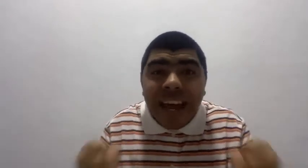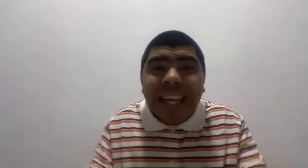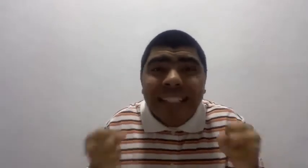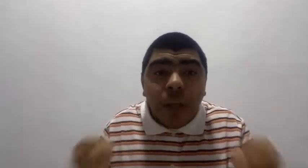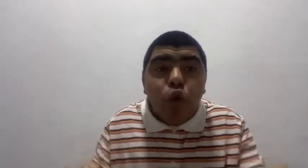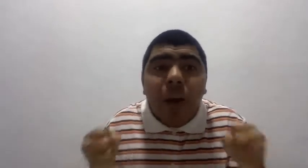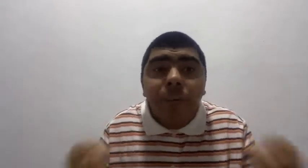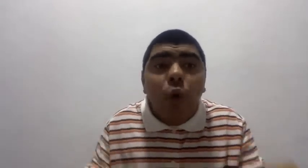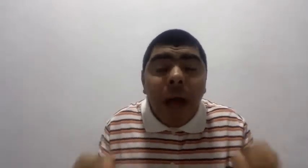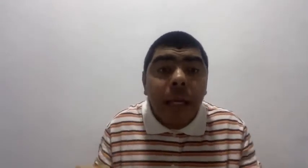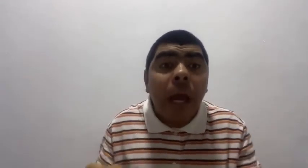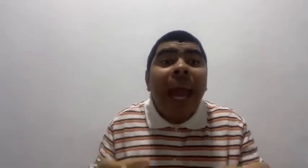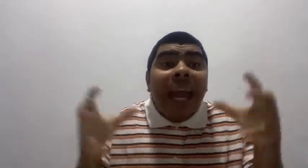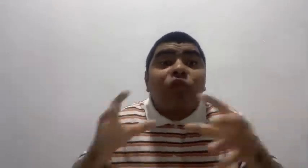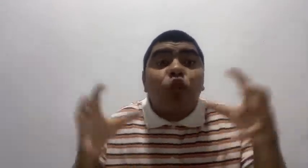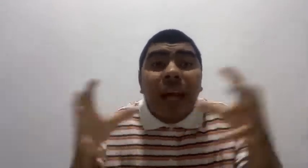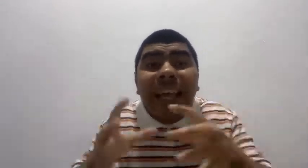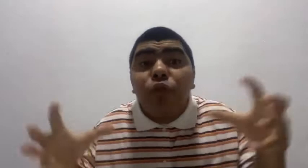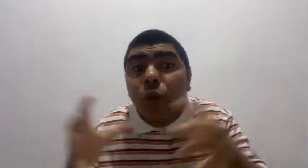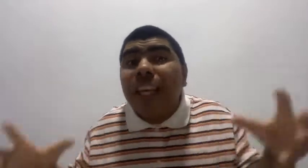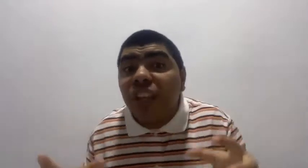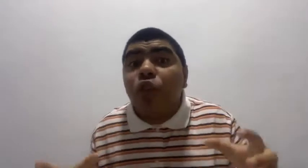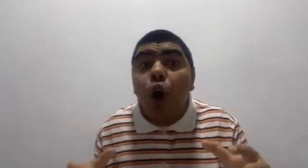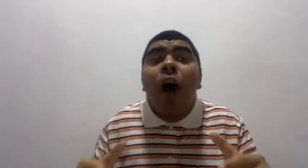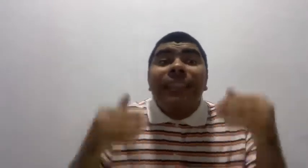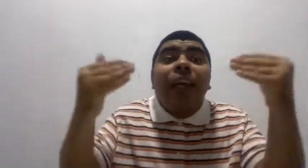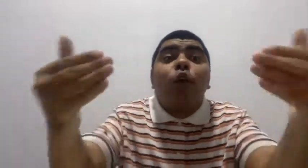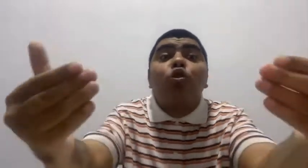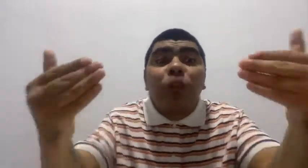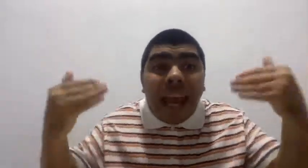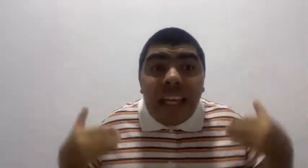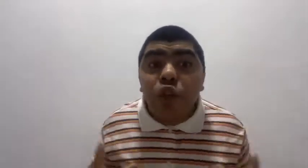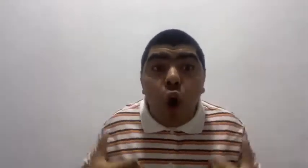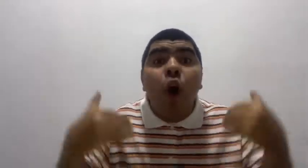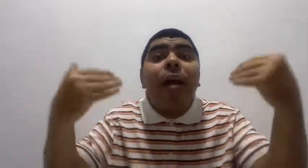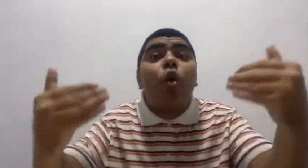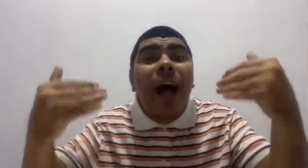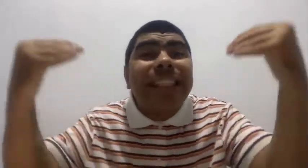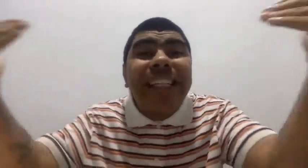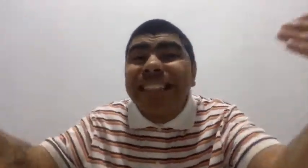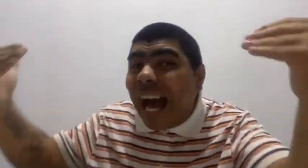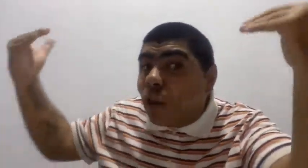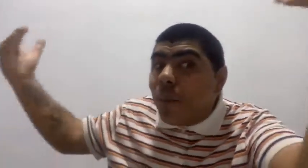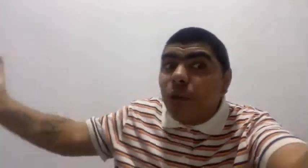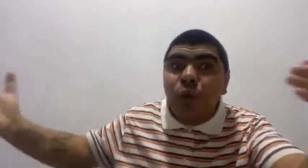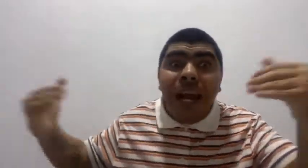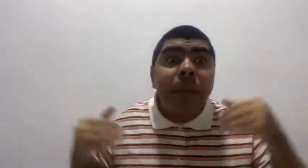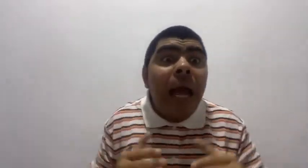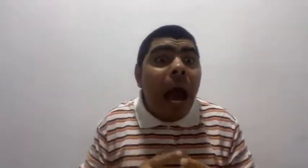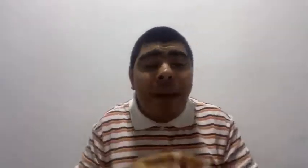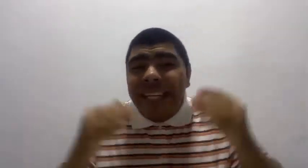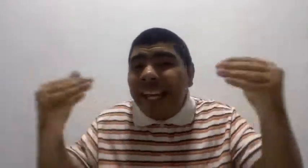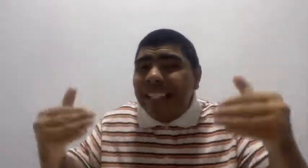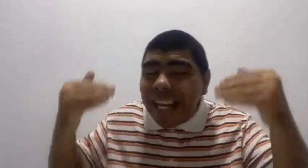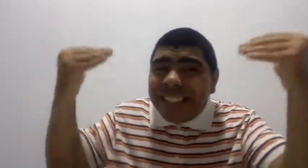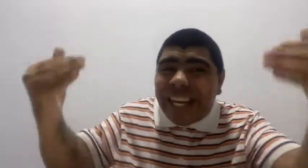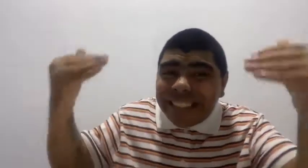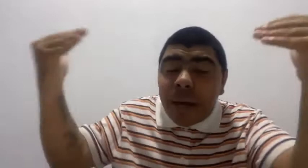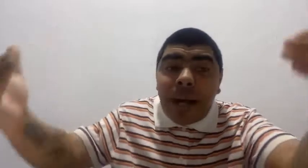que está escuchando ahí. Eso está dando inicio de que usted y yo hemos alcanzado madurez. Amén. Y el que alcanza